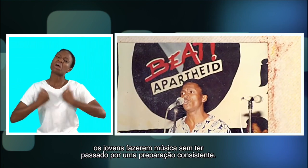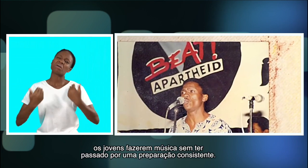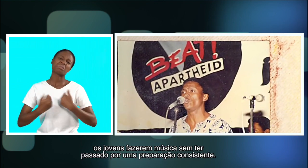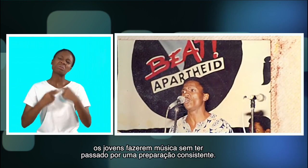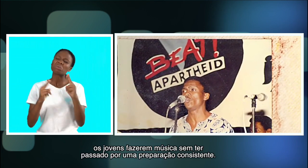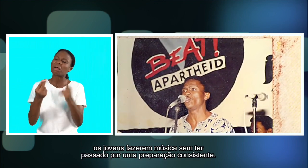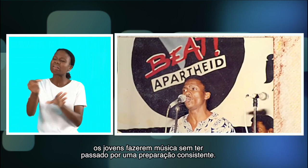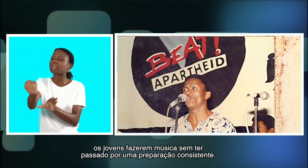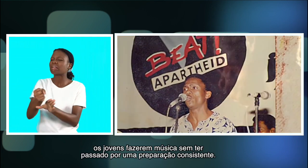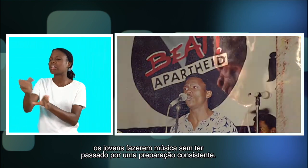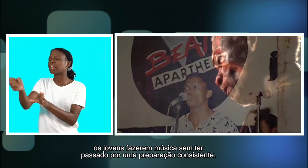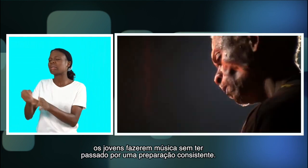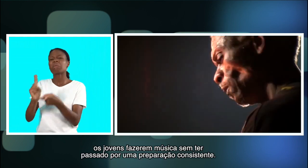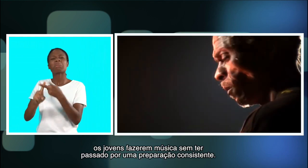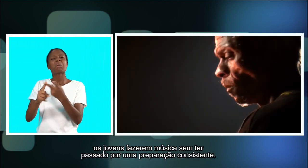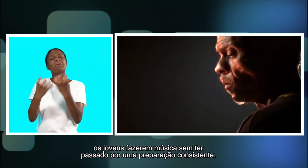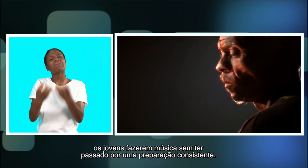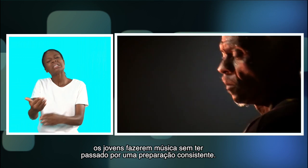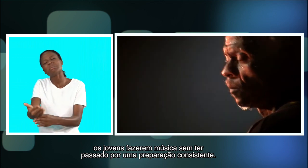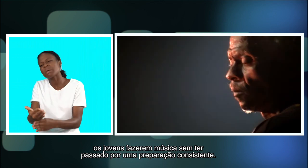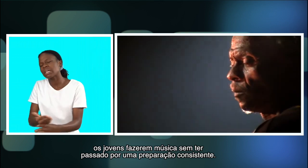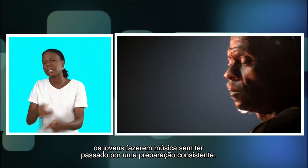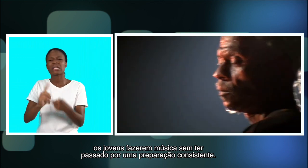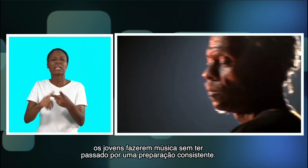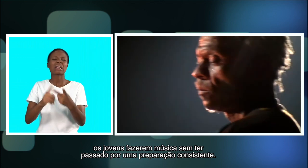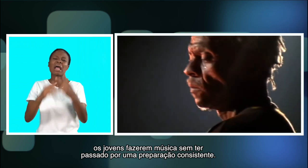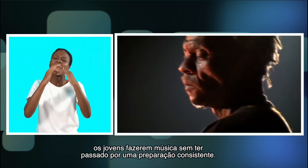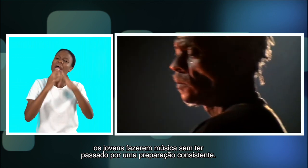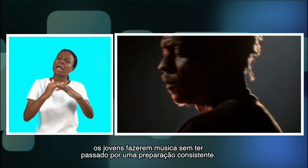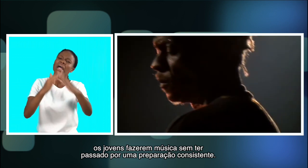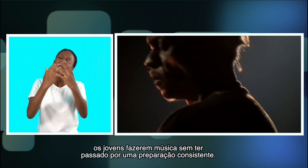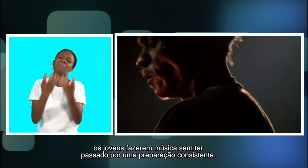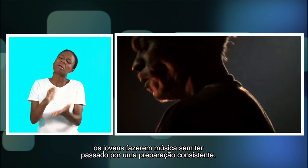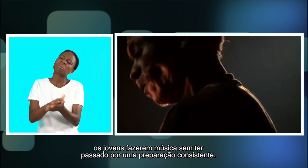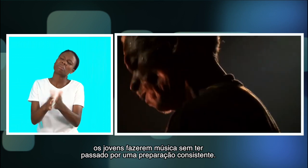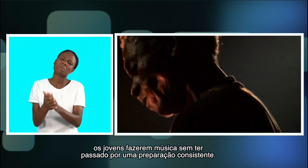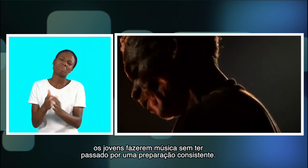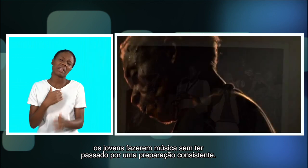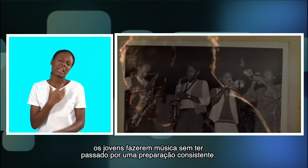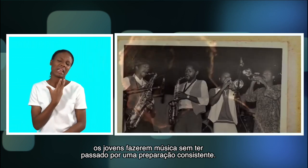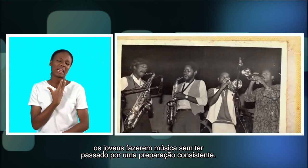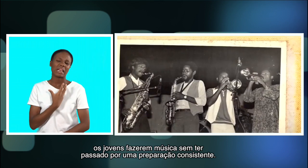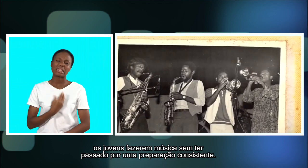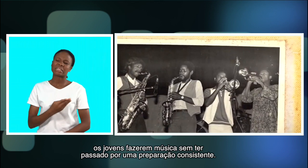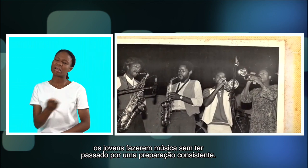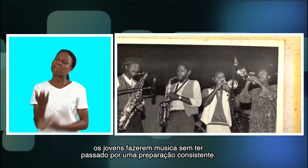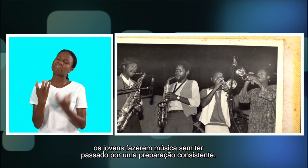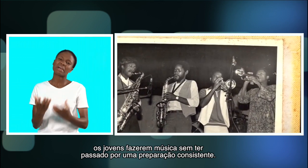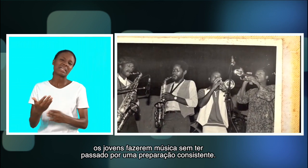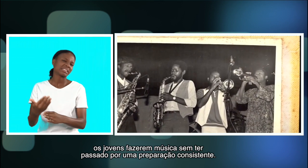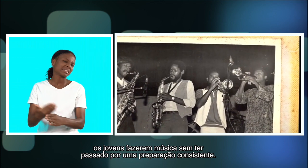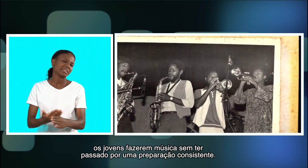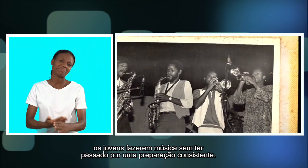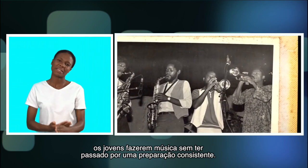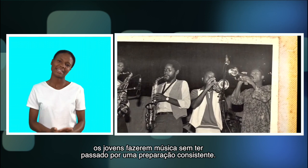jovens fazerem música sem ter passado por uma preparação